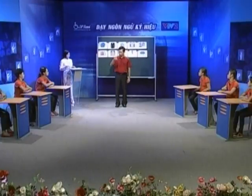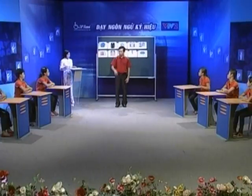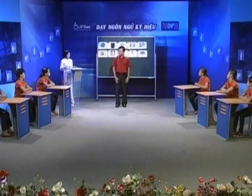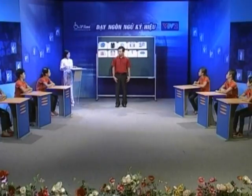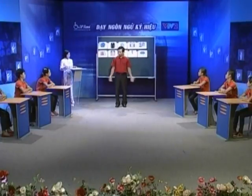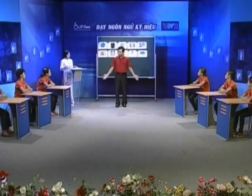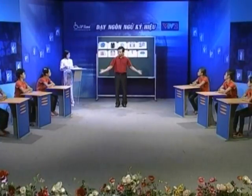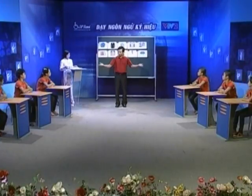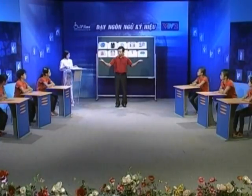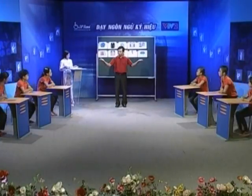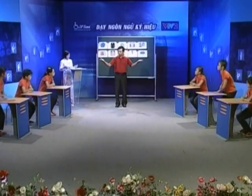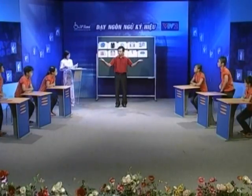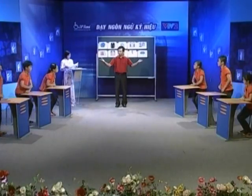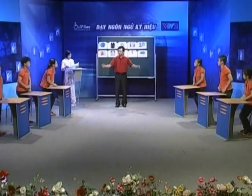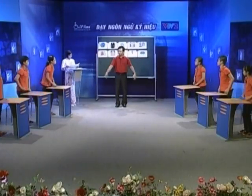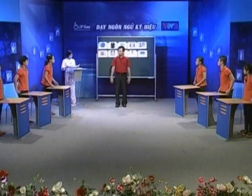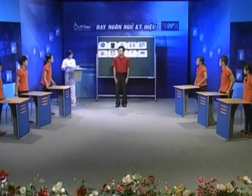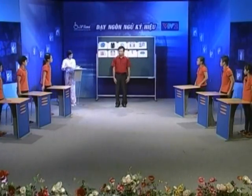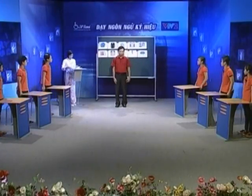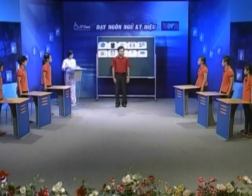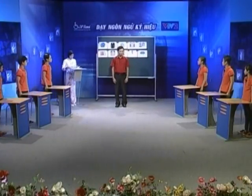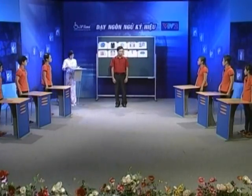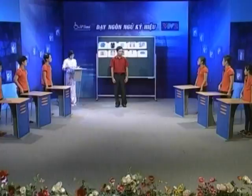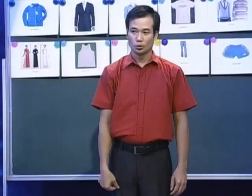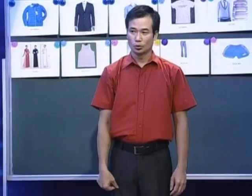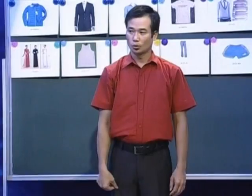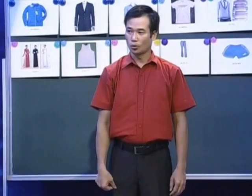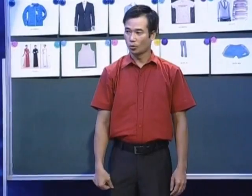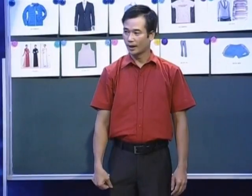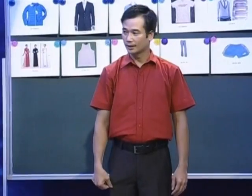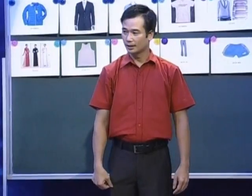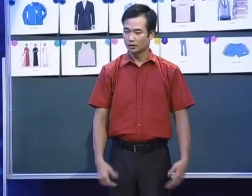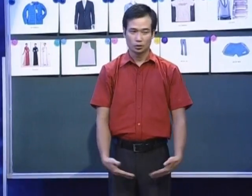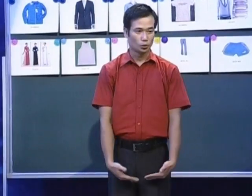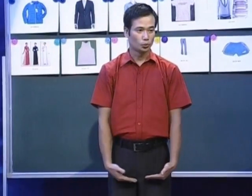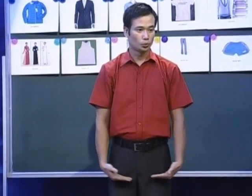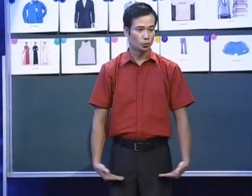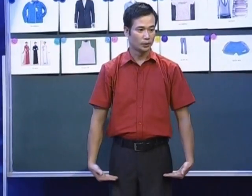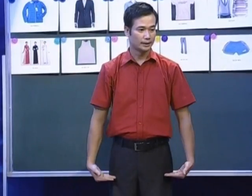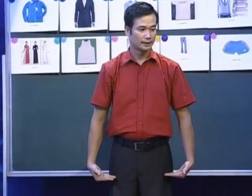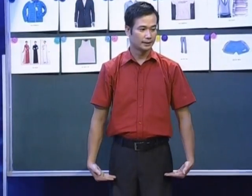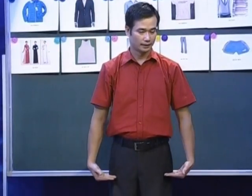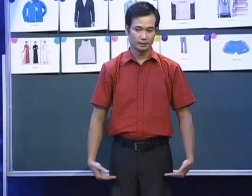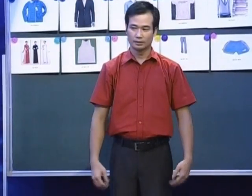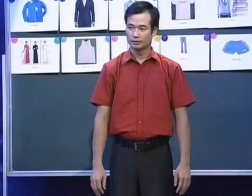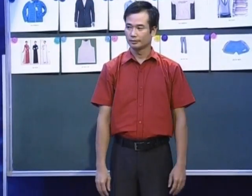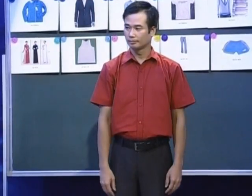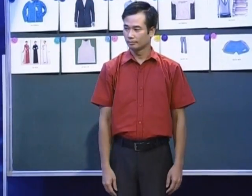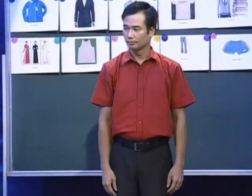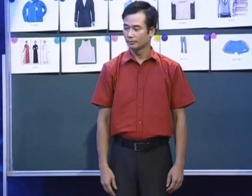Đúng rồi, đây là quần đùi. Chúng ta cùng học ký hiệu nhé. Động tác 1, tay phải nắm, ngón cái